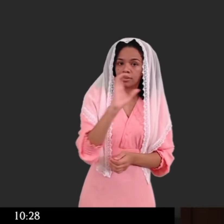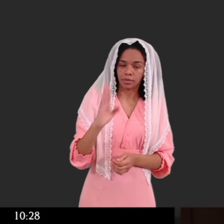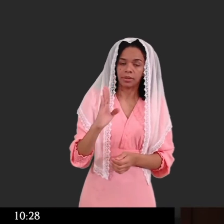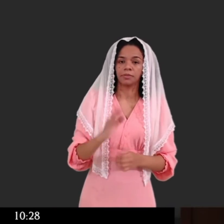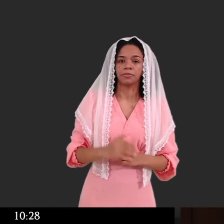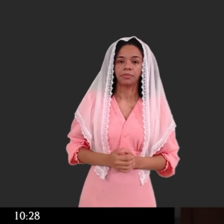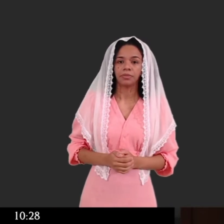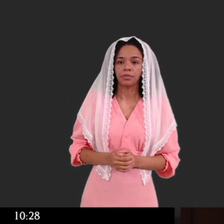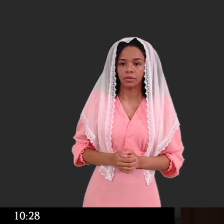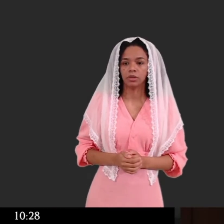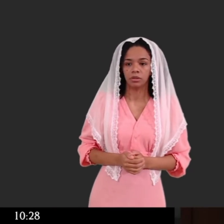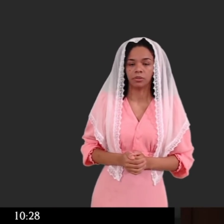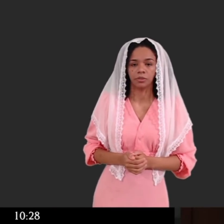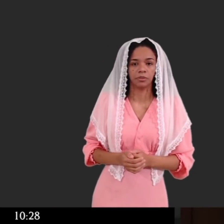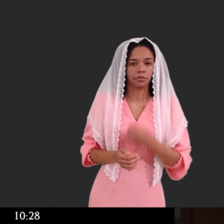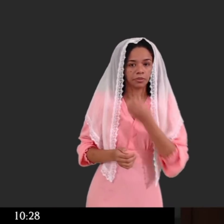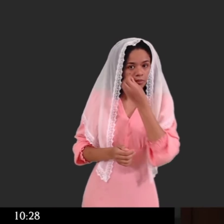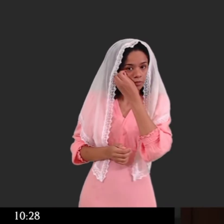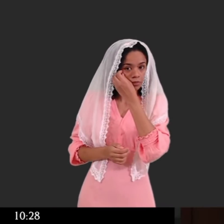Algum assunto, irmão?